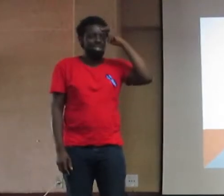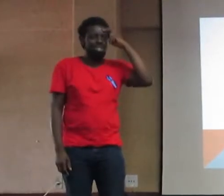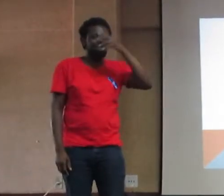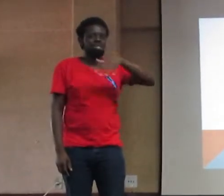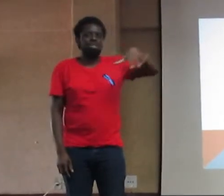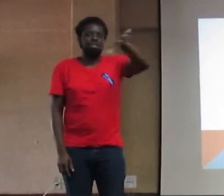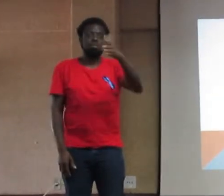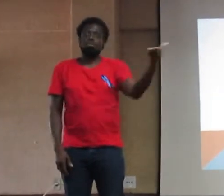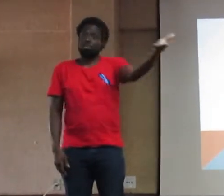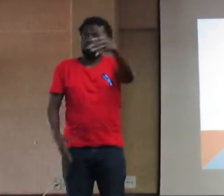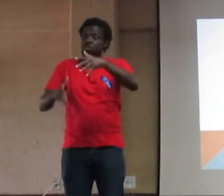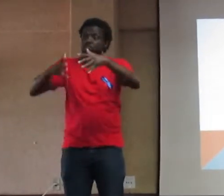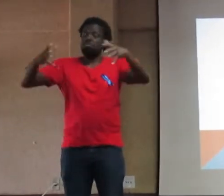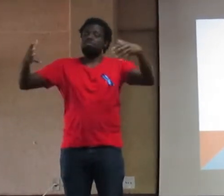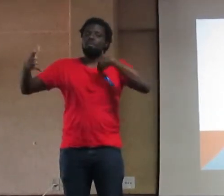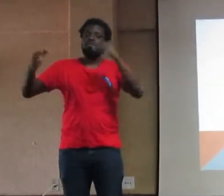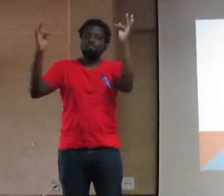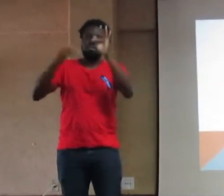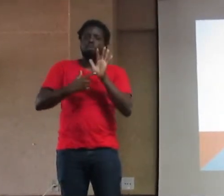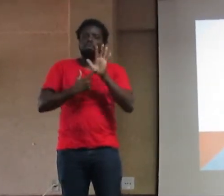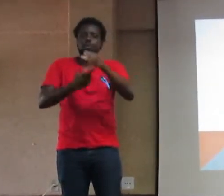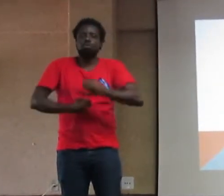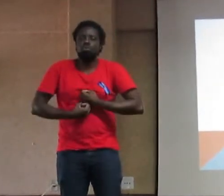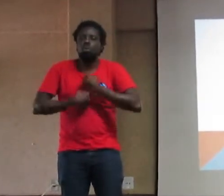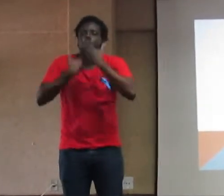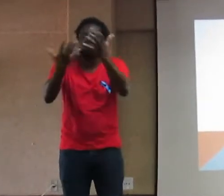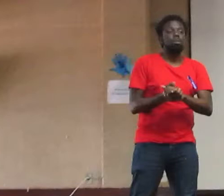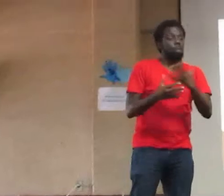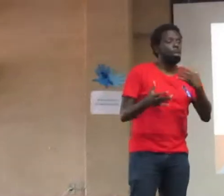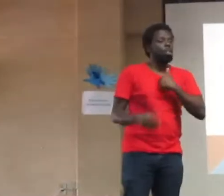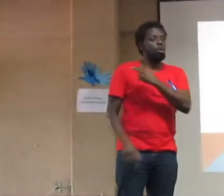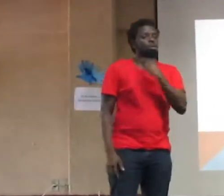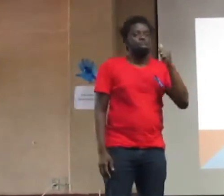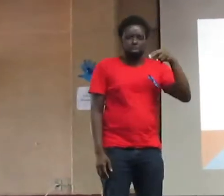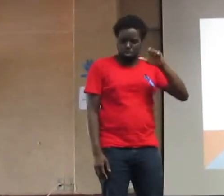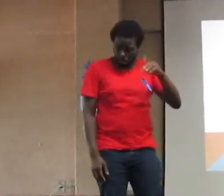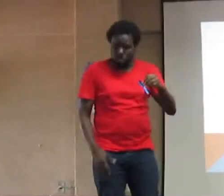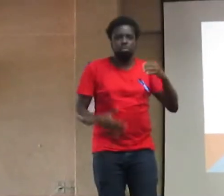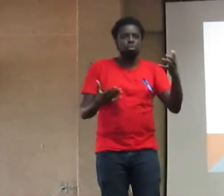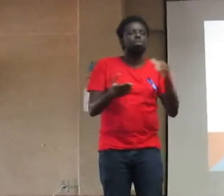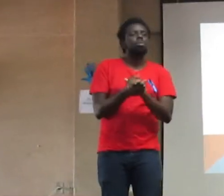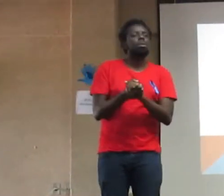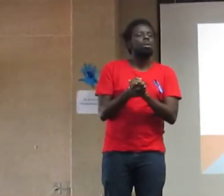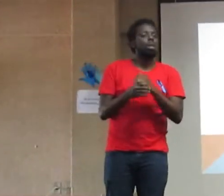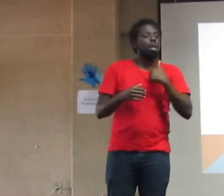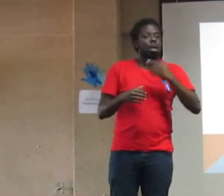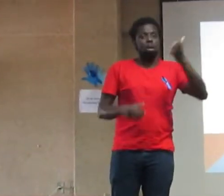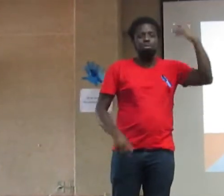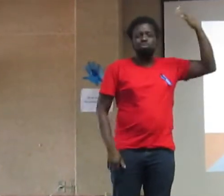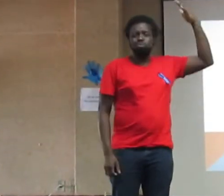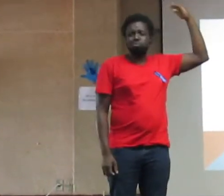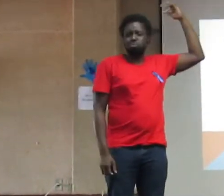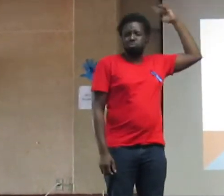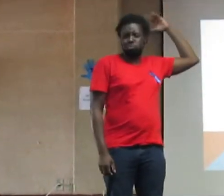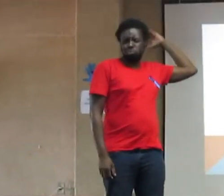surdo, e conhecer essa cultura que permeia dentro da comunidade surda. E trazer essas informações a vocês. Como eu havia falado,